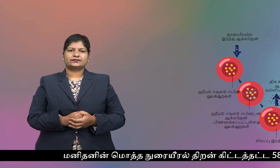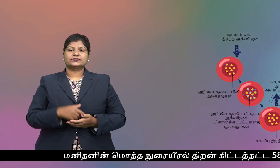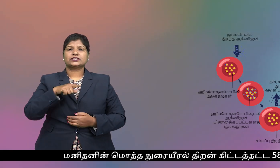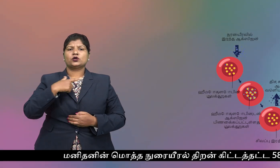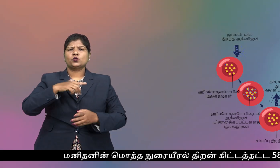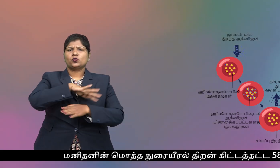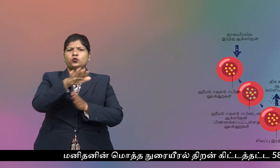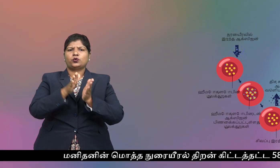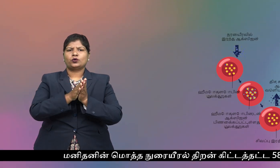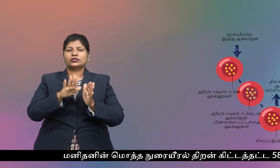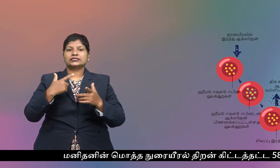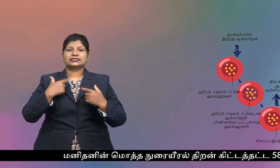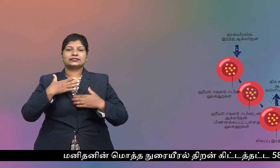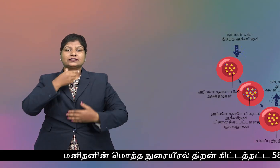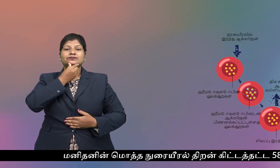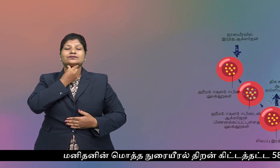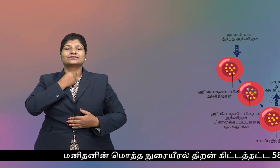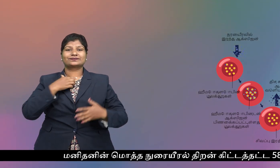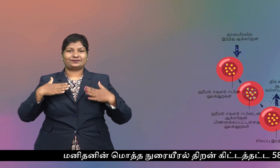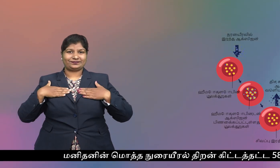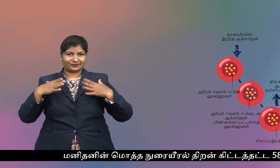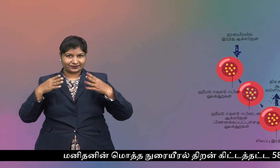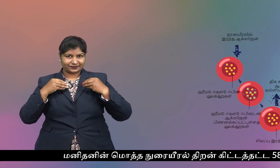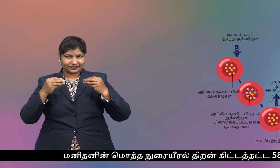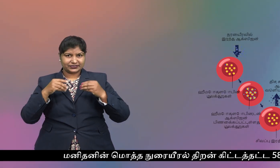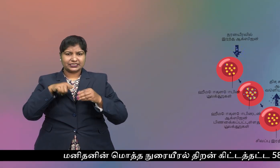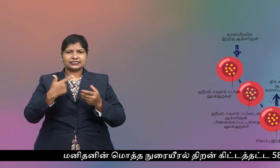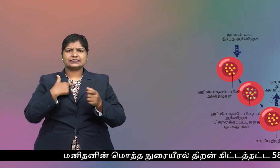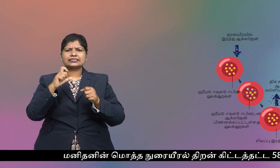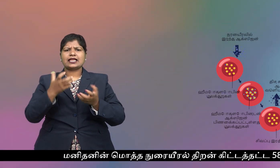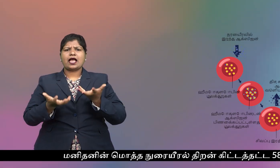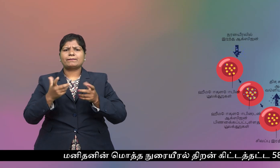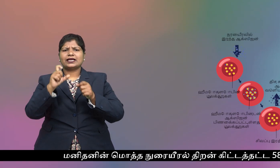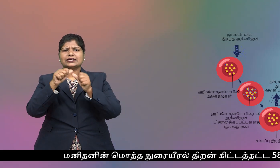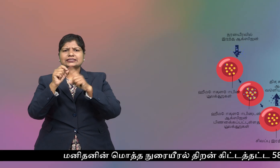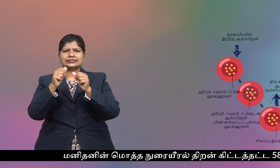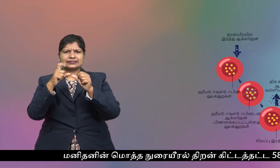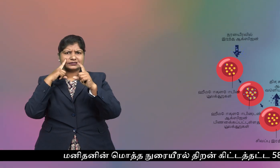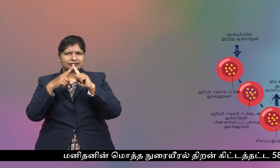மனிதனின் மொத்த நுரையீரல் திறன் கிட்டத்தட்ட 5800 மில்லி.